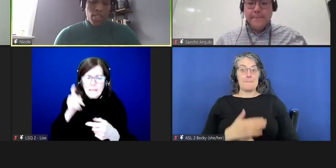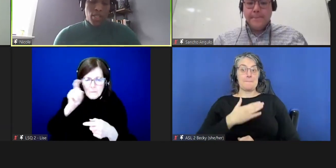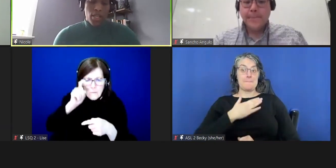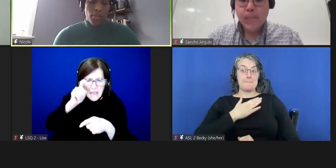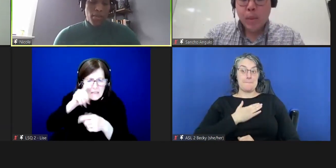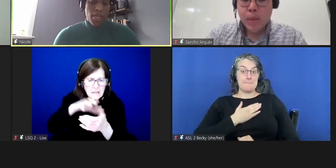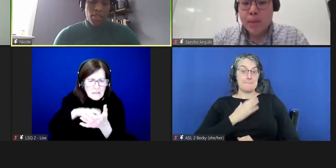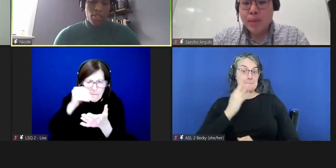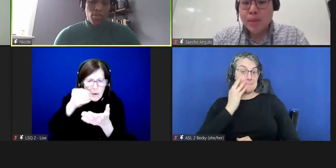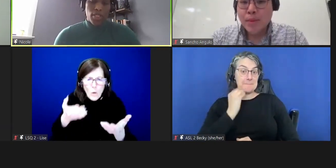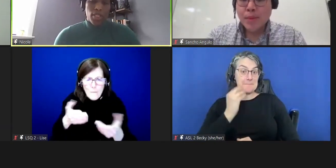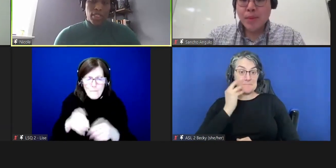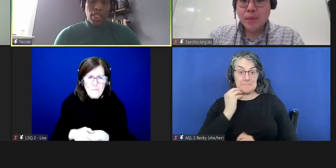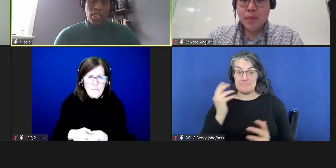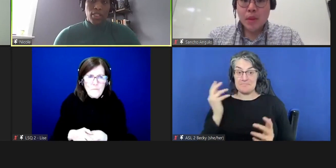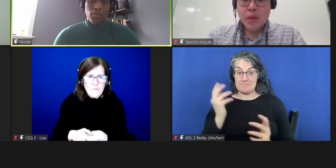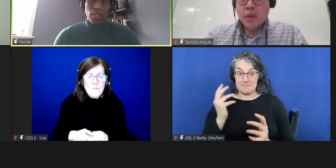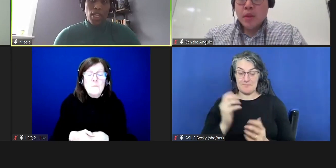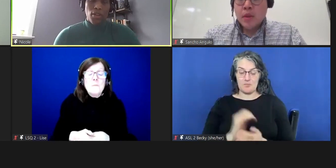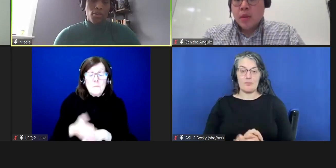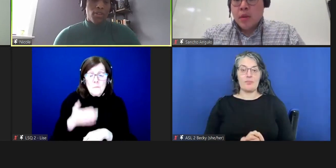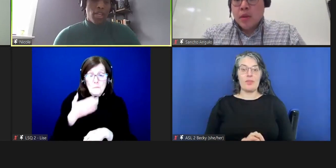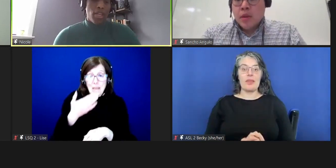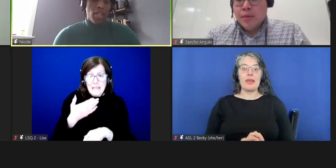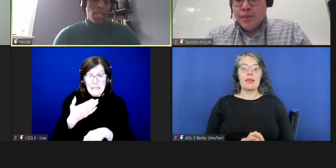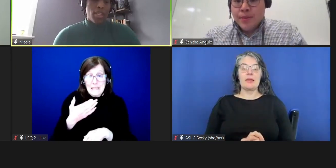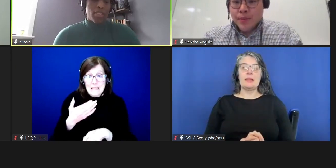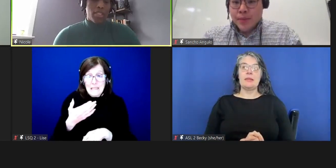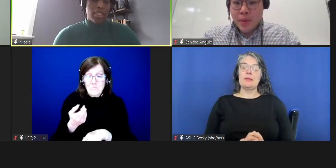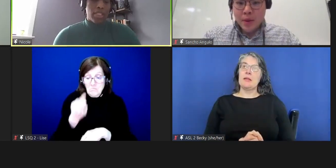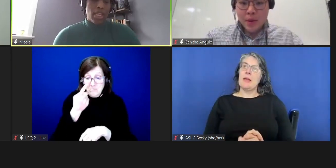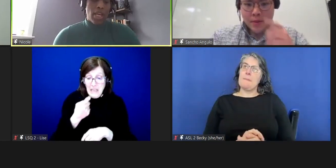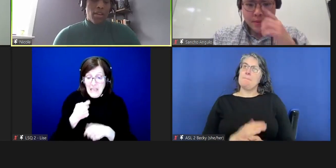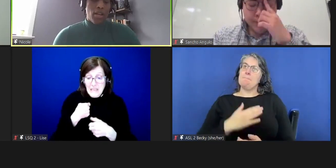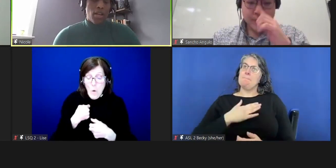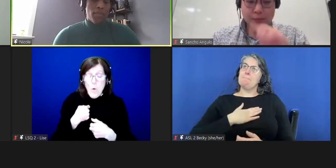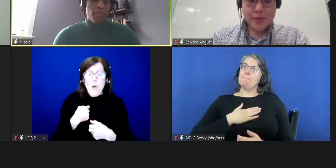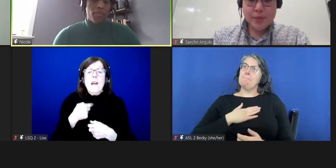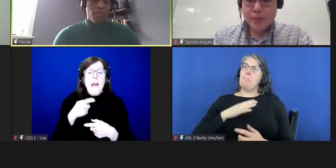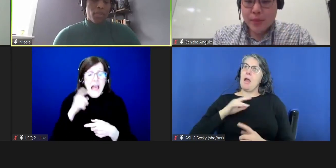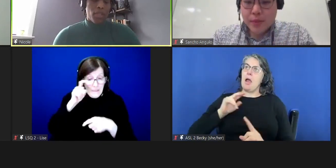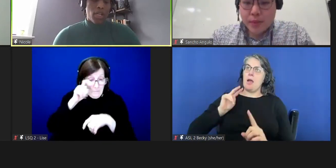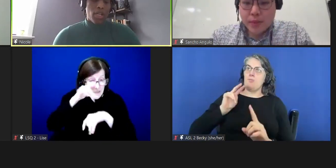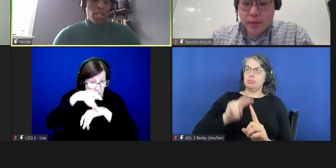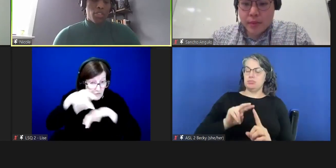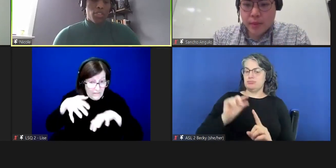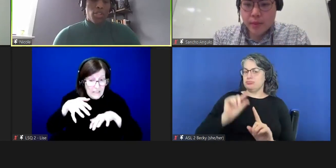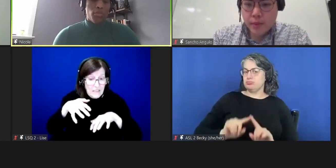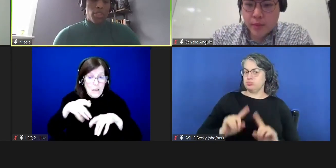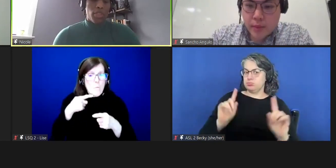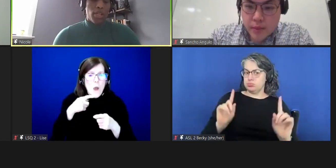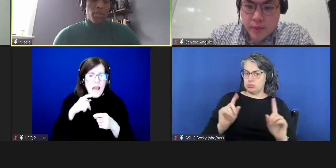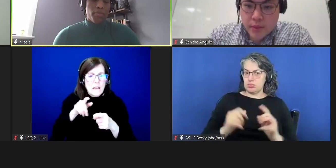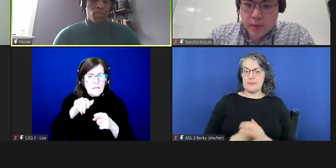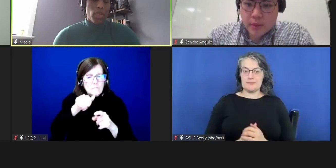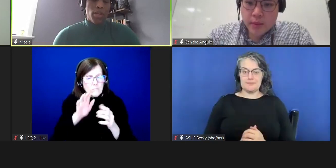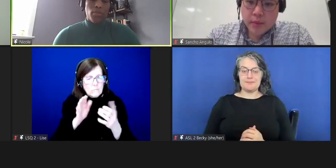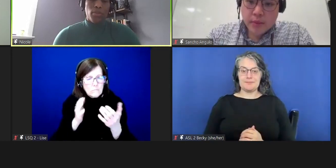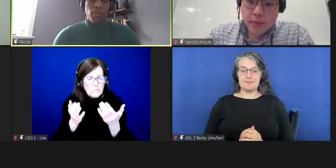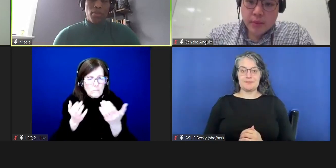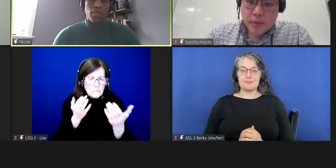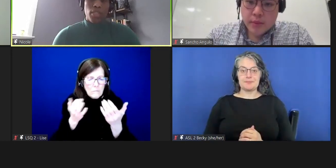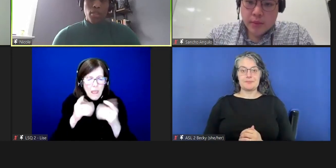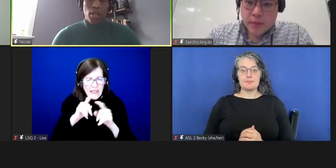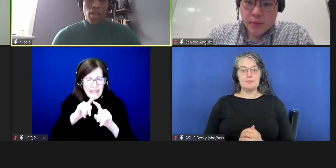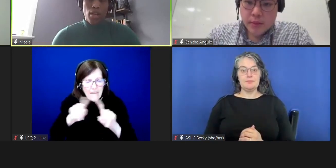Alors, pour ce qui est de mon vécu, de mon ressenti, je l'ai abordé sous un angle différent, ou un peu